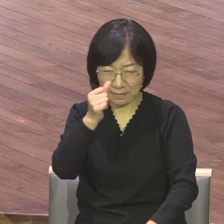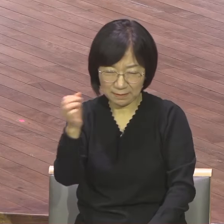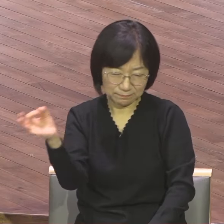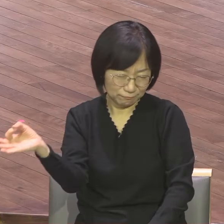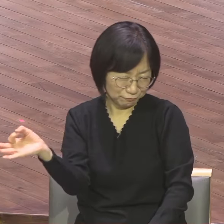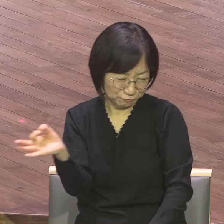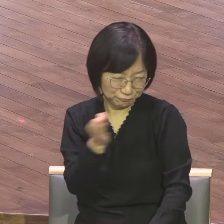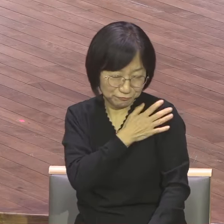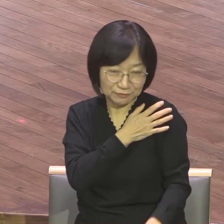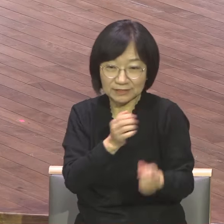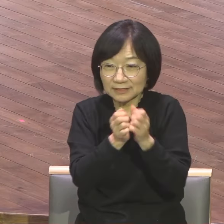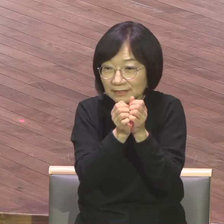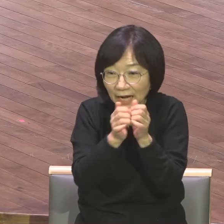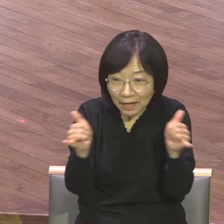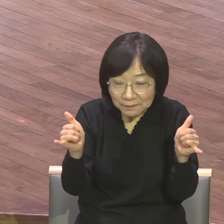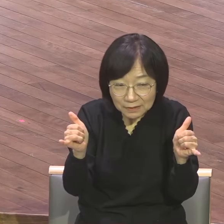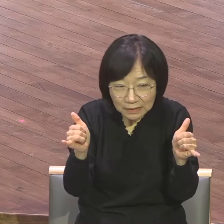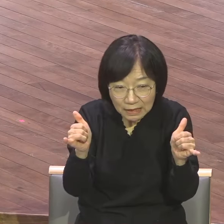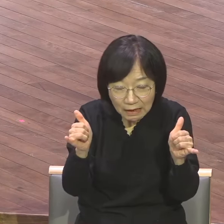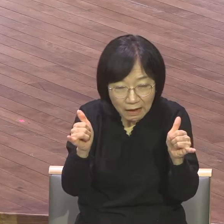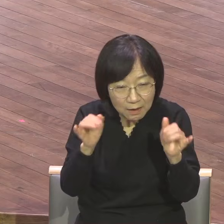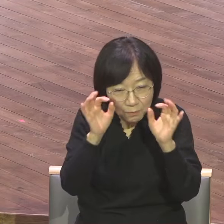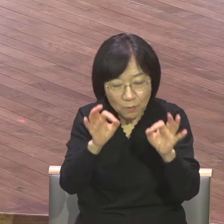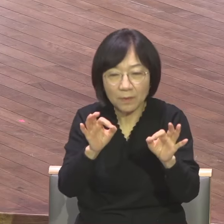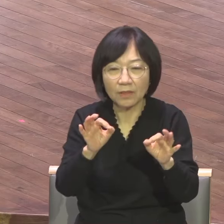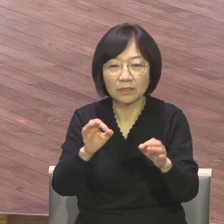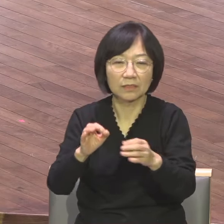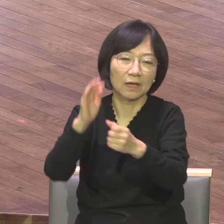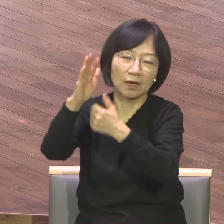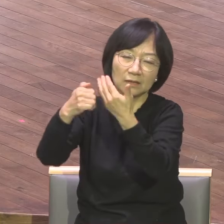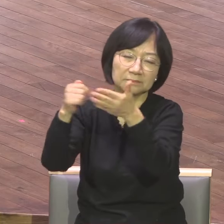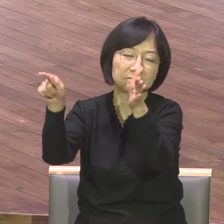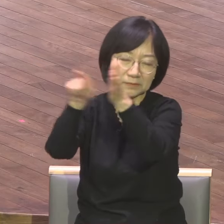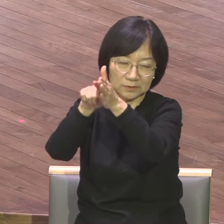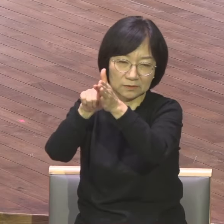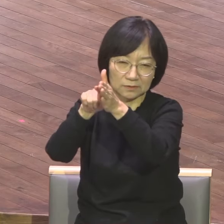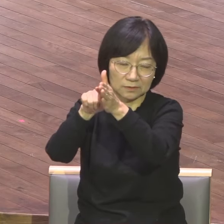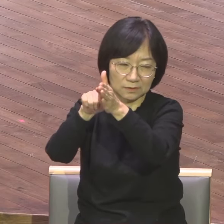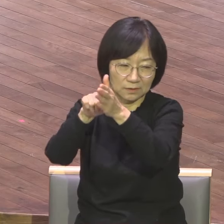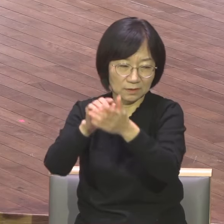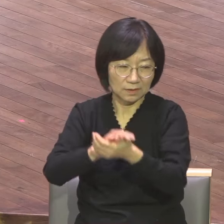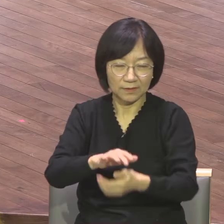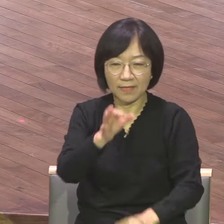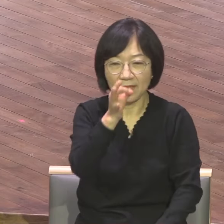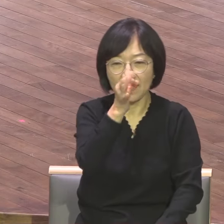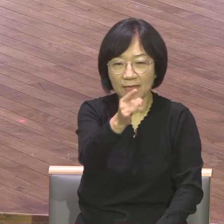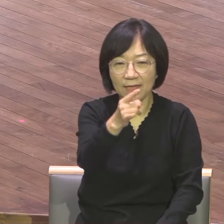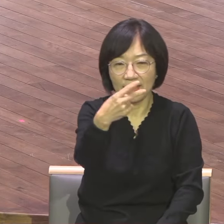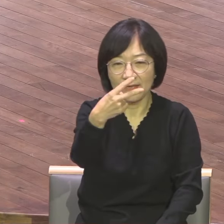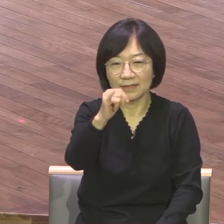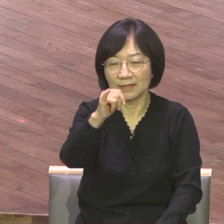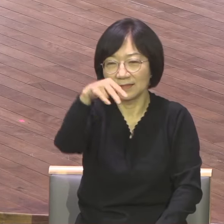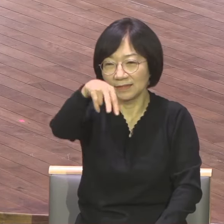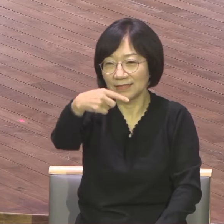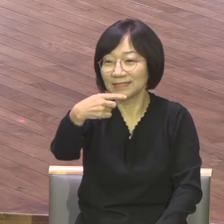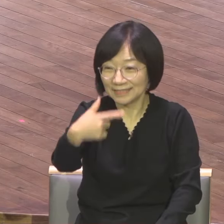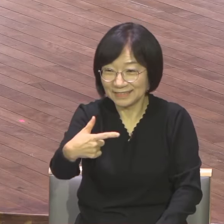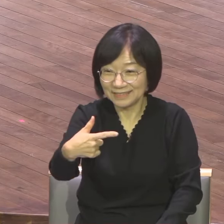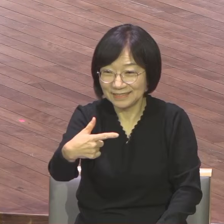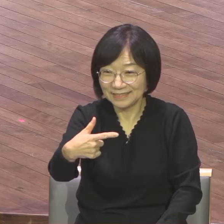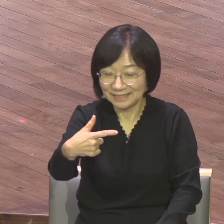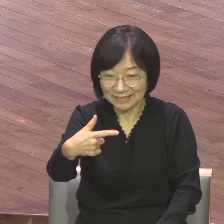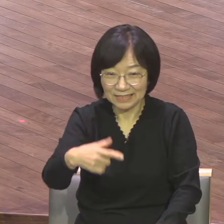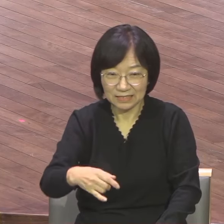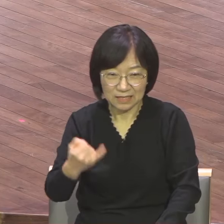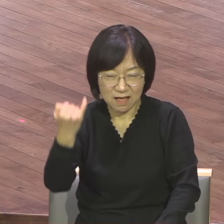다 하나님을 경외하는 사람들이에요. 에디슨부터 세계적인 박명 인류를 위해서 헌신한